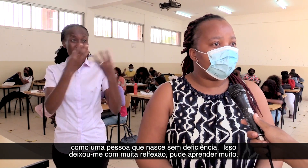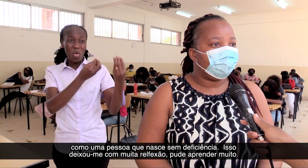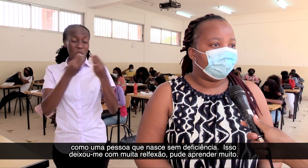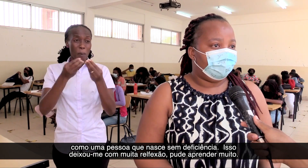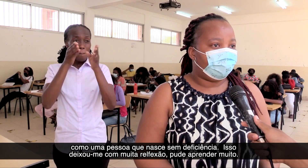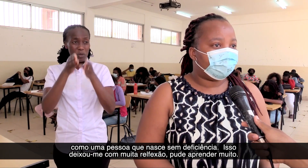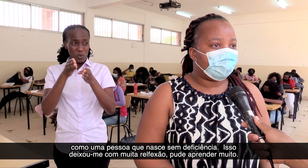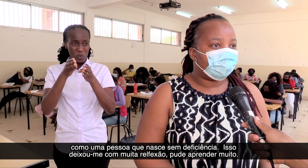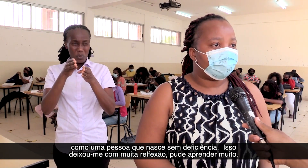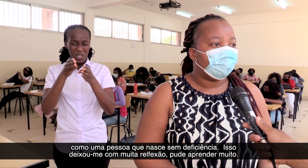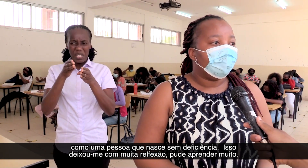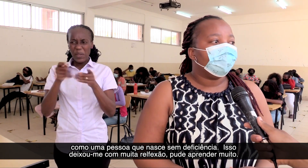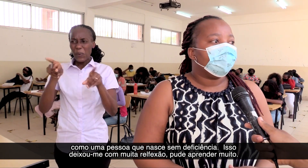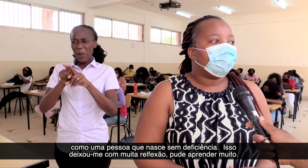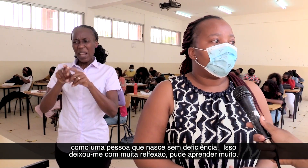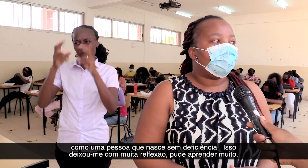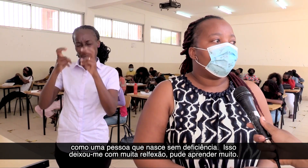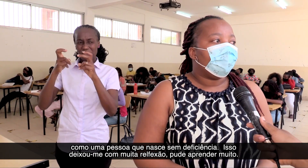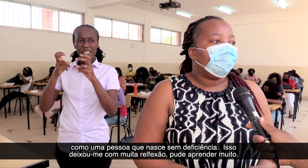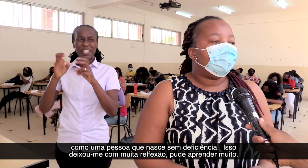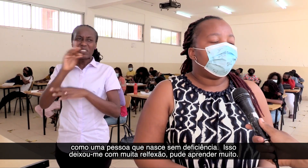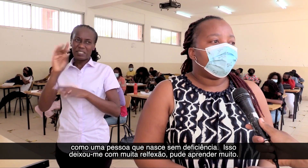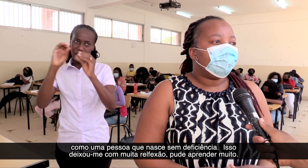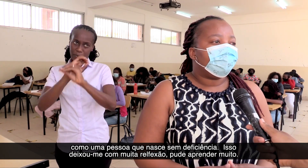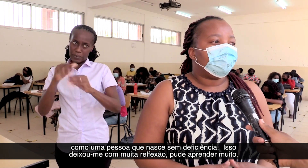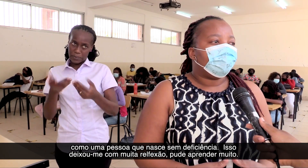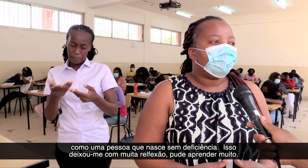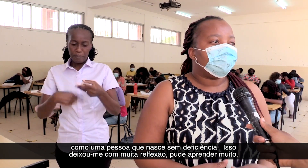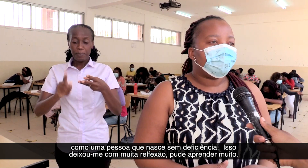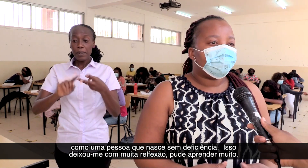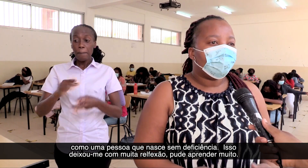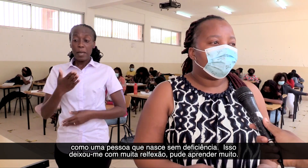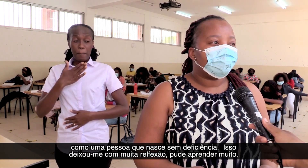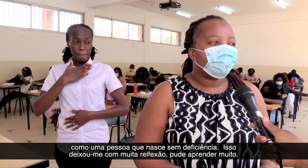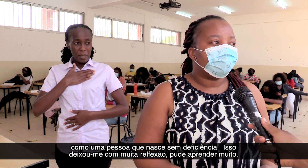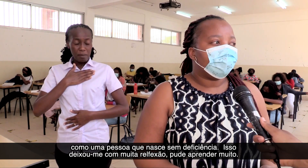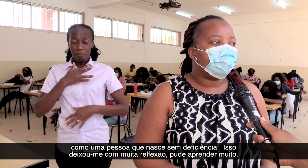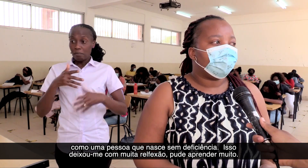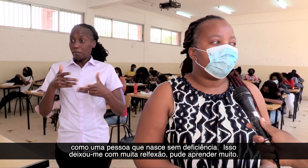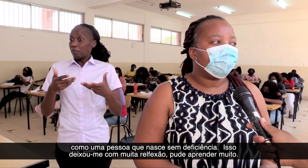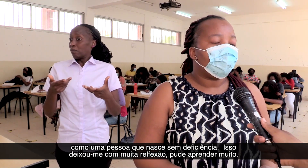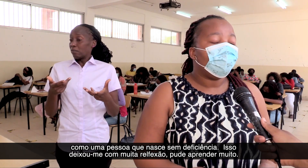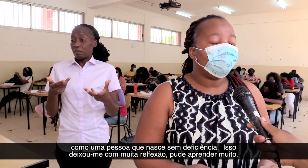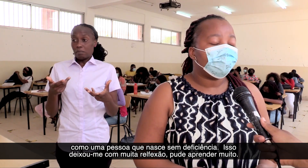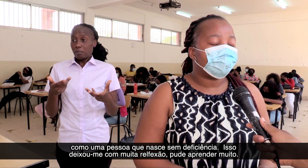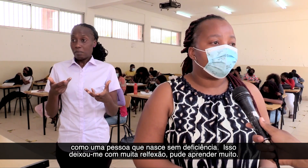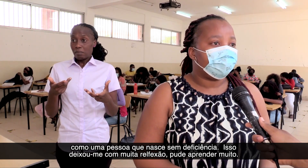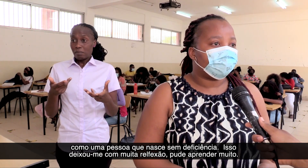sem deficiência. Então, para mim, isso deixou-me com muitas